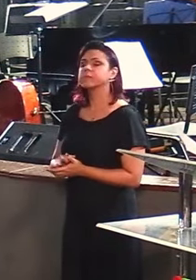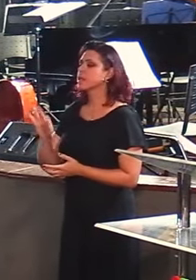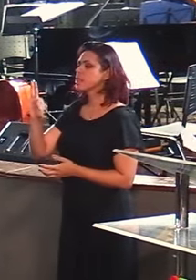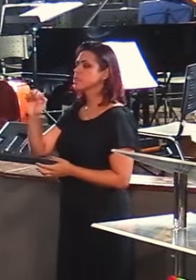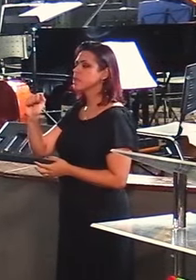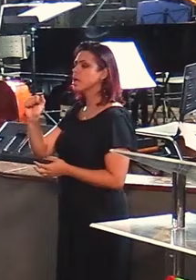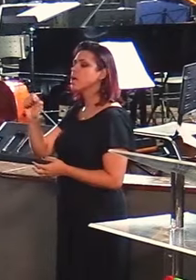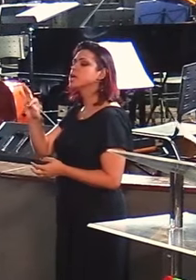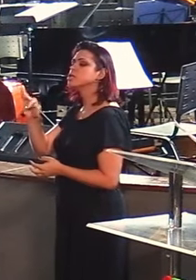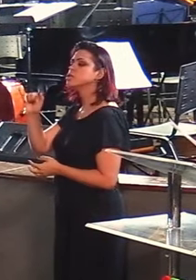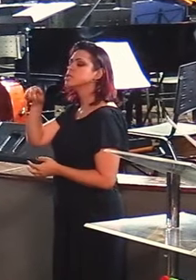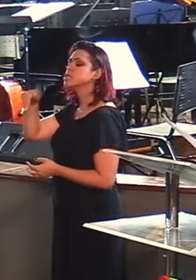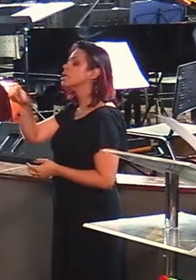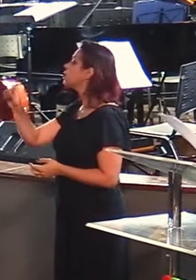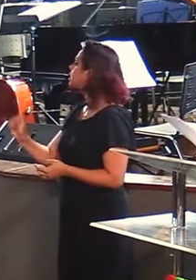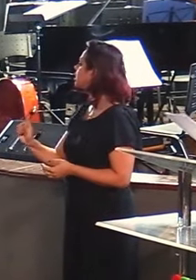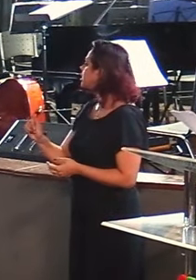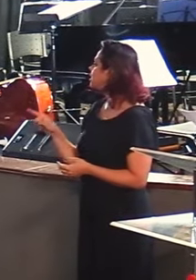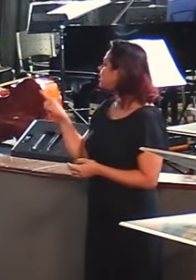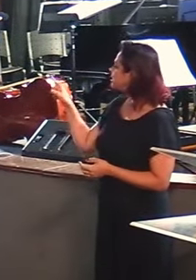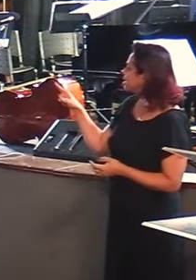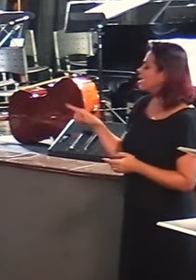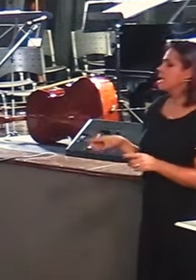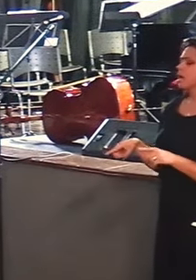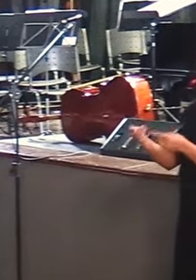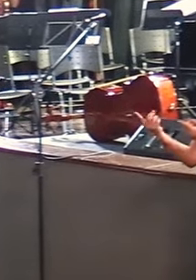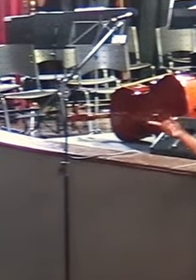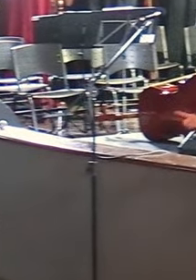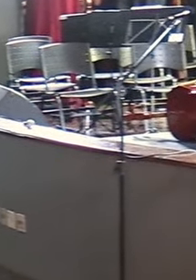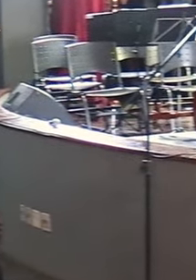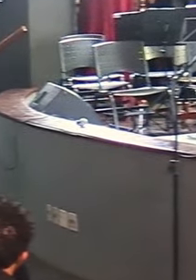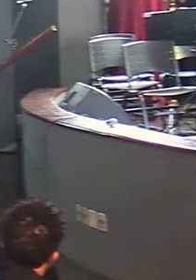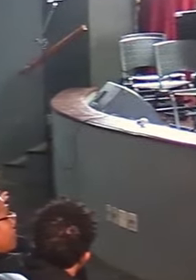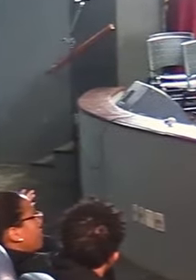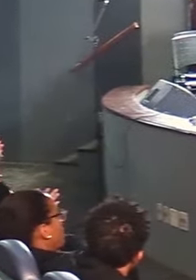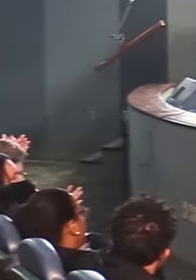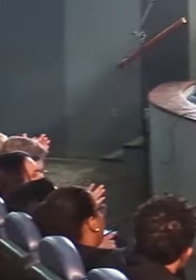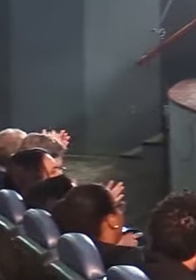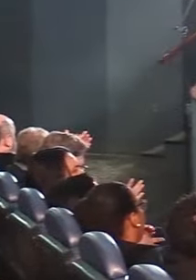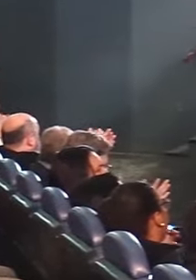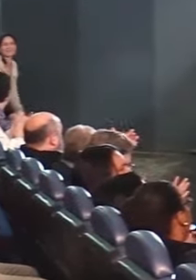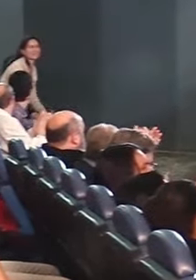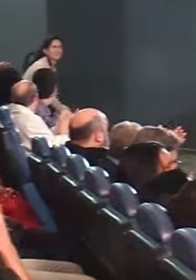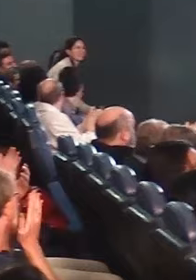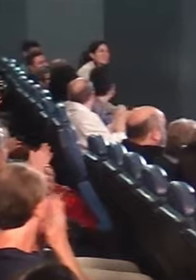Tatiana Fernandes, maestrina da Orquestra Escola FAMES